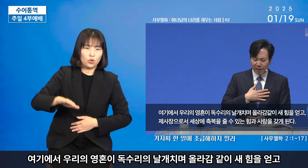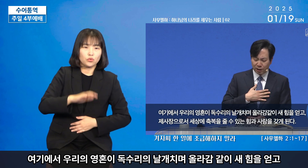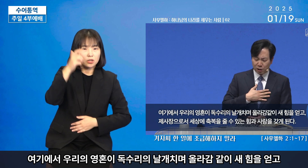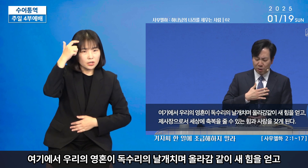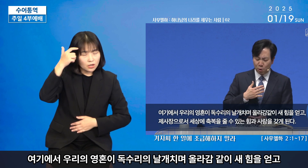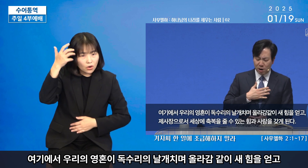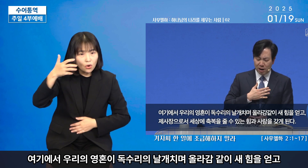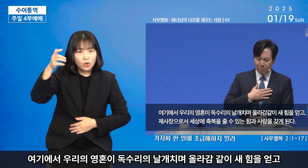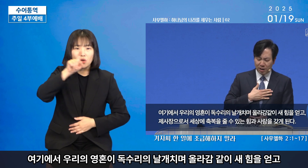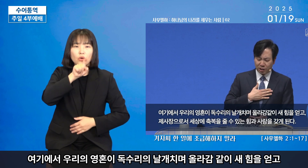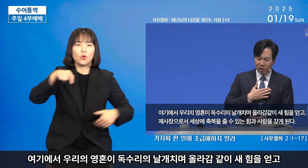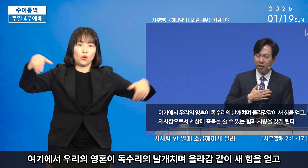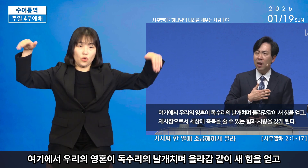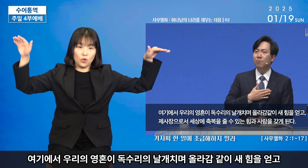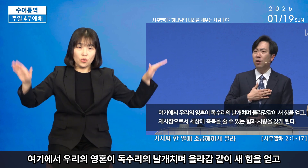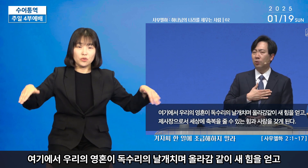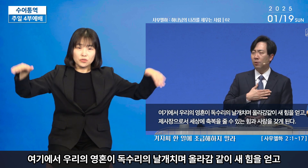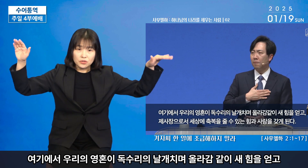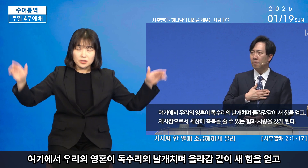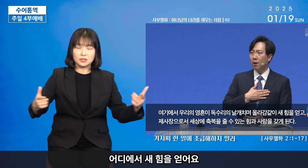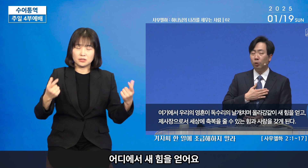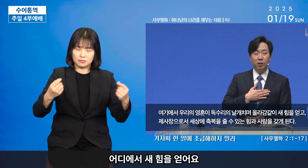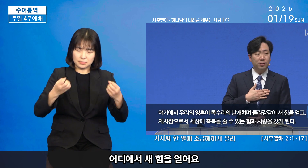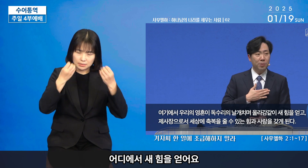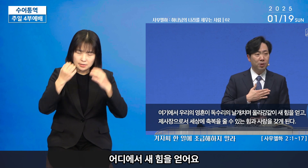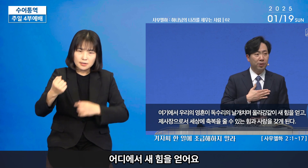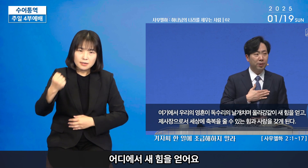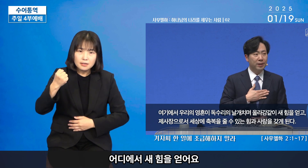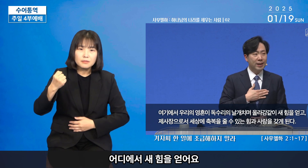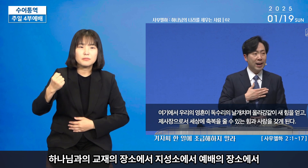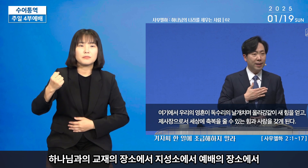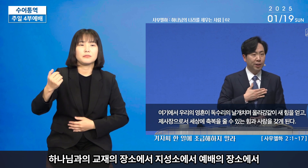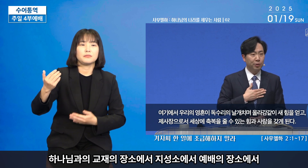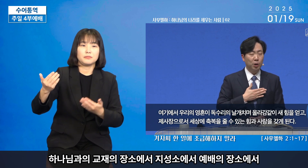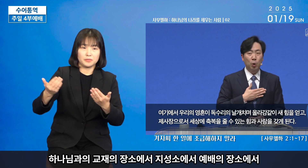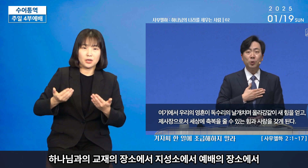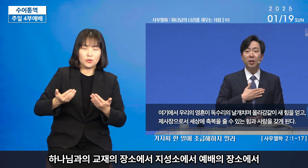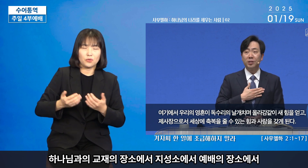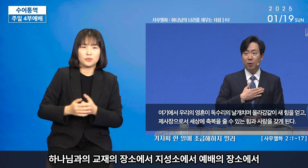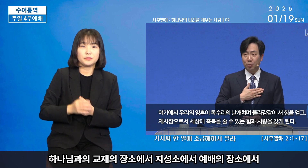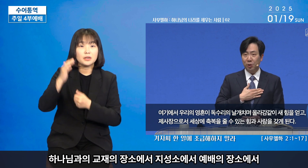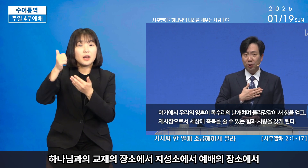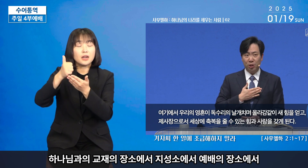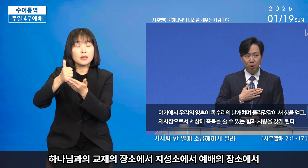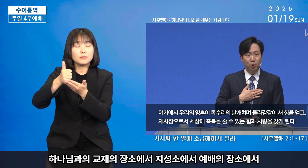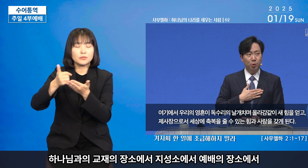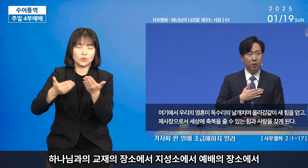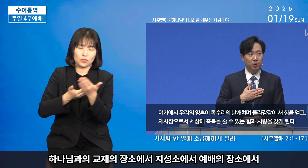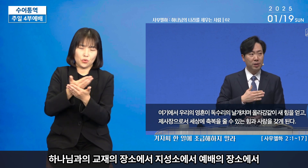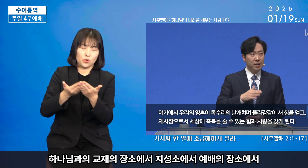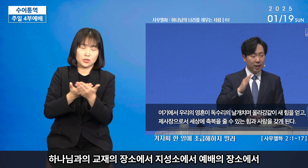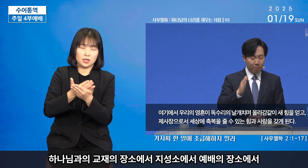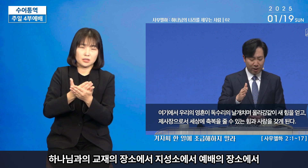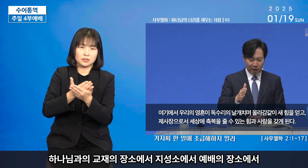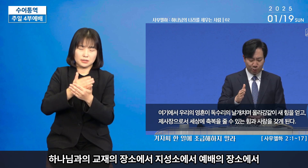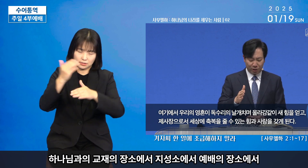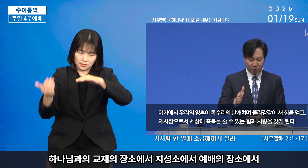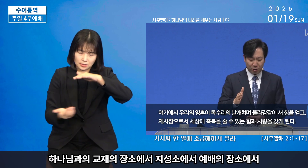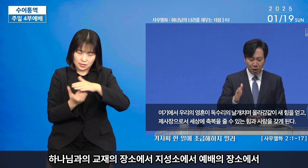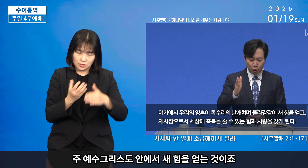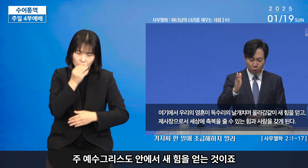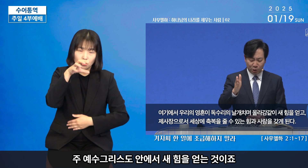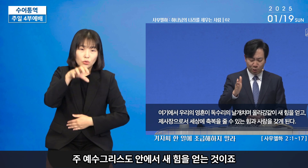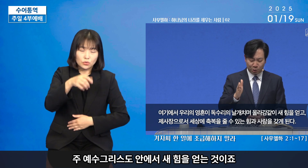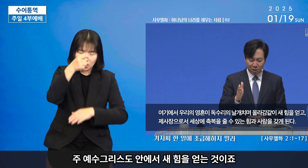독수리의 날개치며 올라감같이 새 힘을 얻고, 어디에서 새 힘을 얻어요? 하나님과의 교제의 장소에서, 지성소에서, 예배의